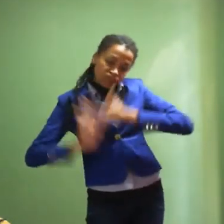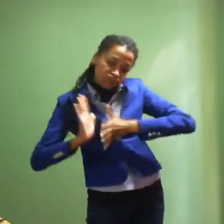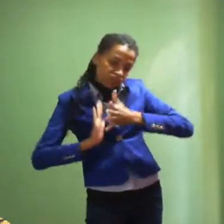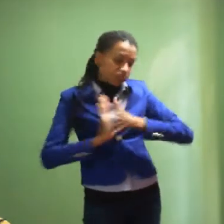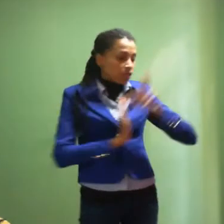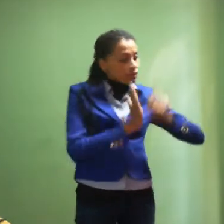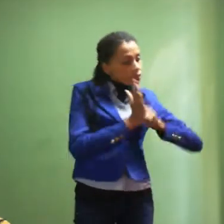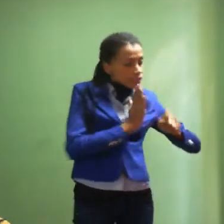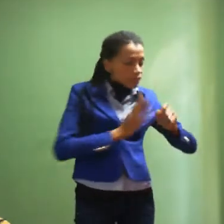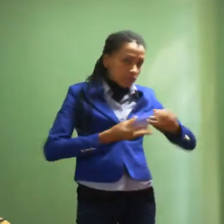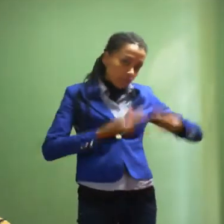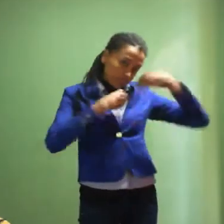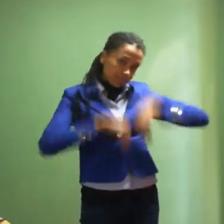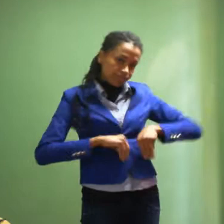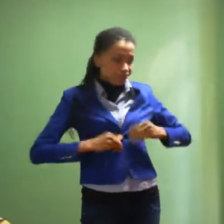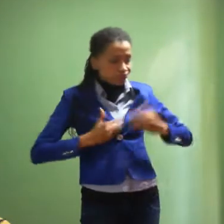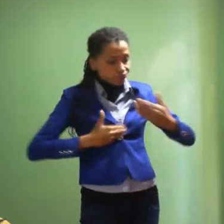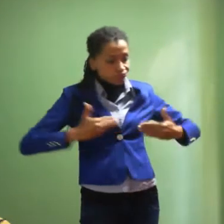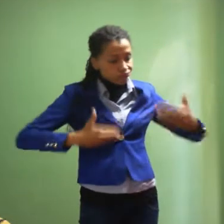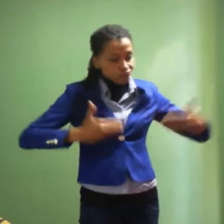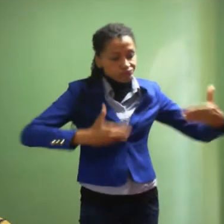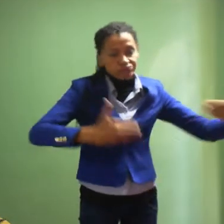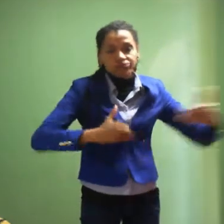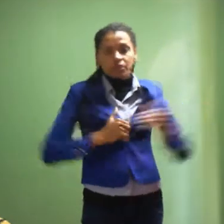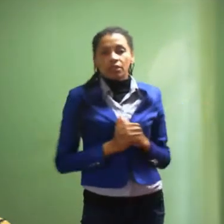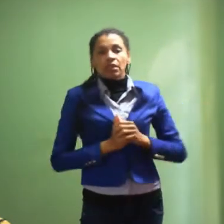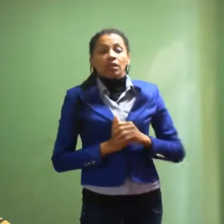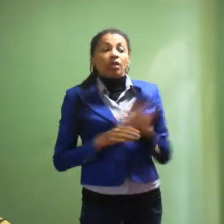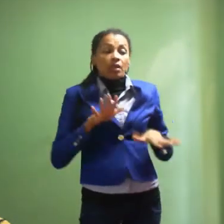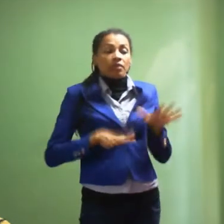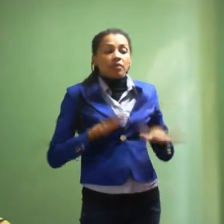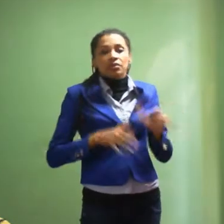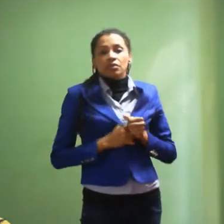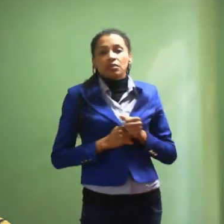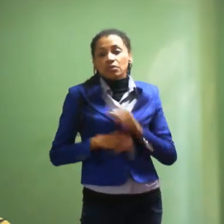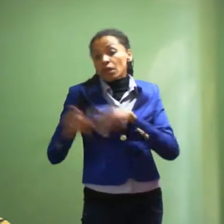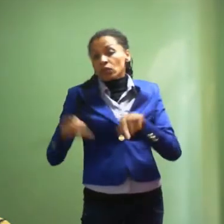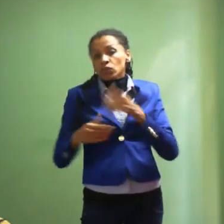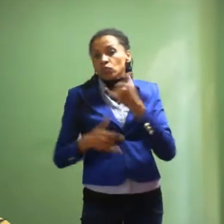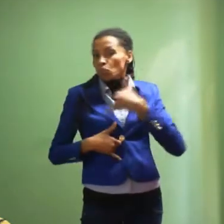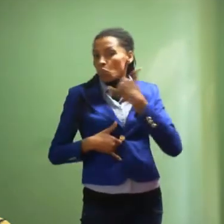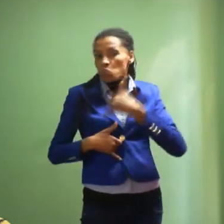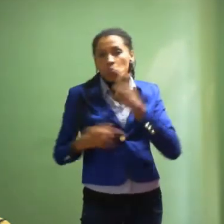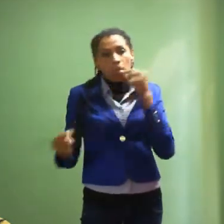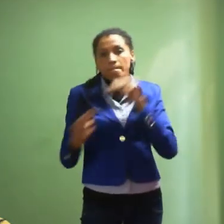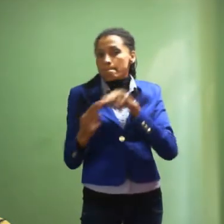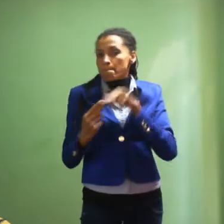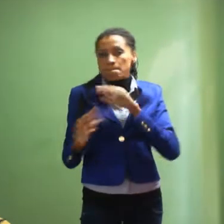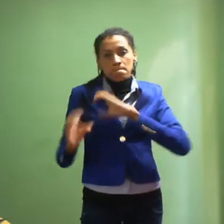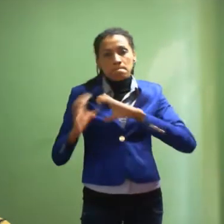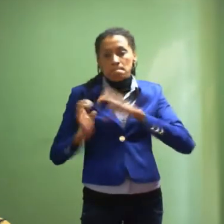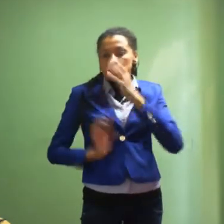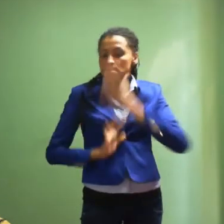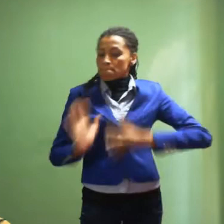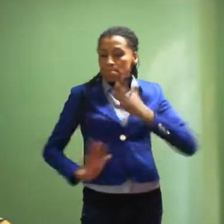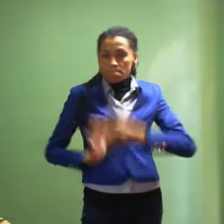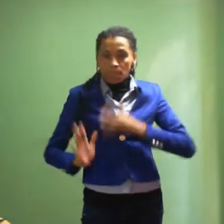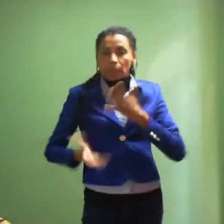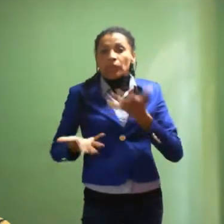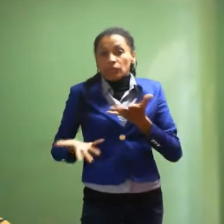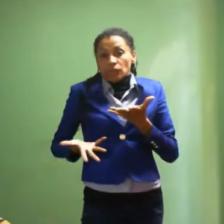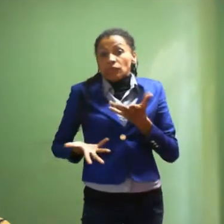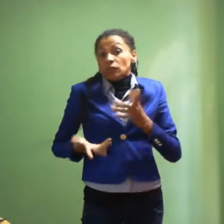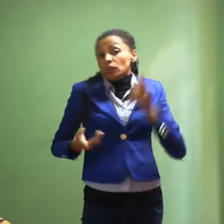en consolidación de su lengua, que llevan en algunos casos muy poco tiempo en experiencia con esa lengua, y entonces va a